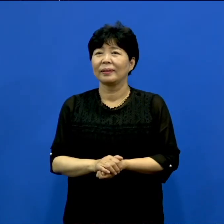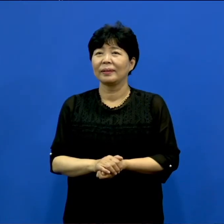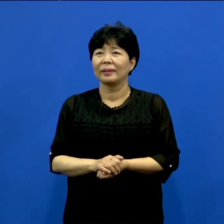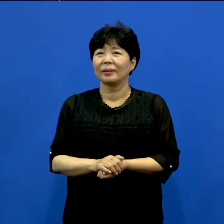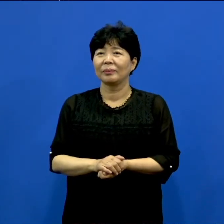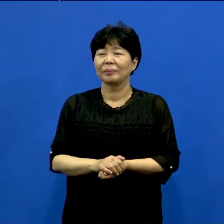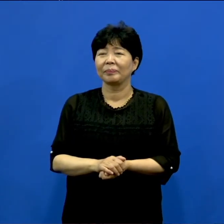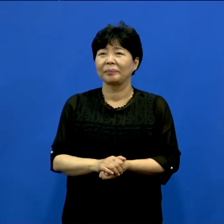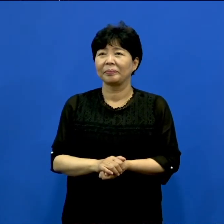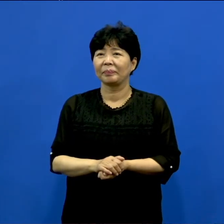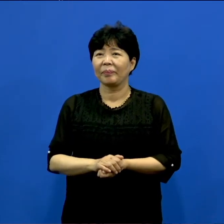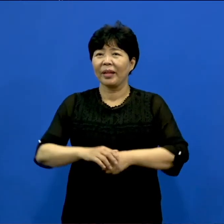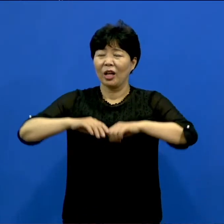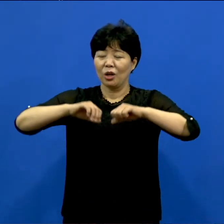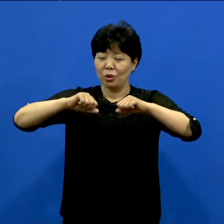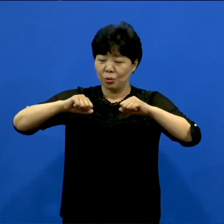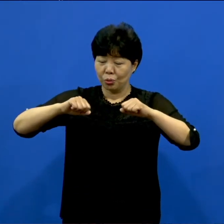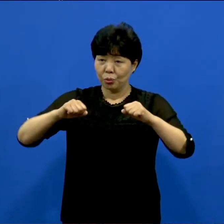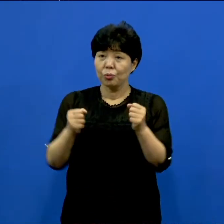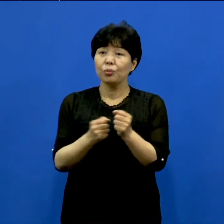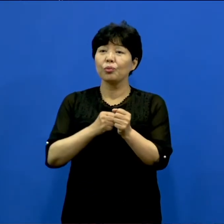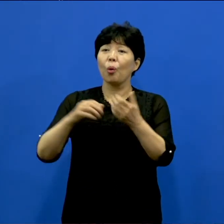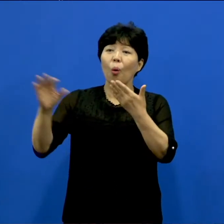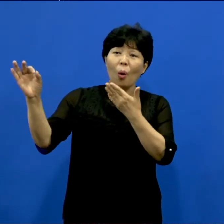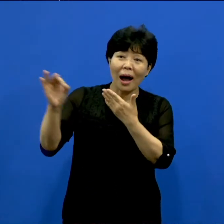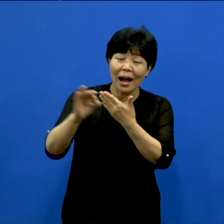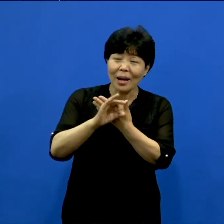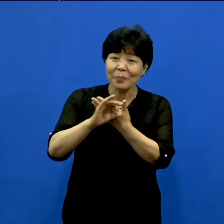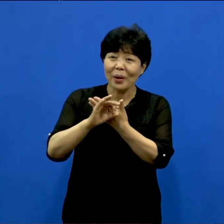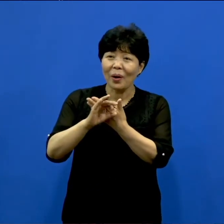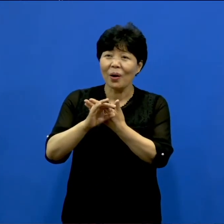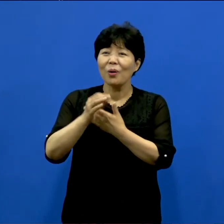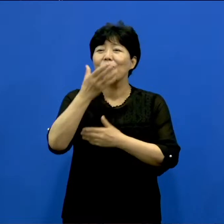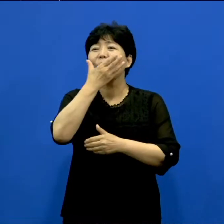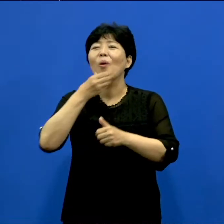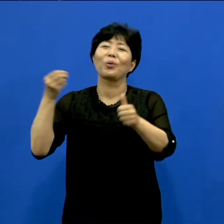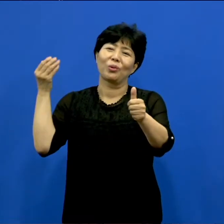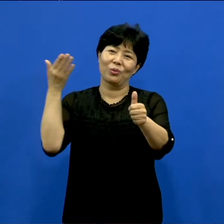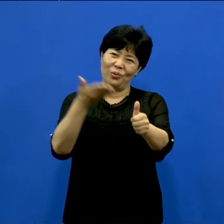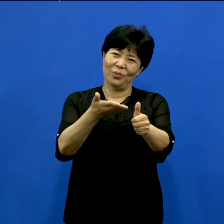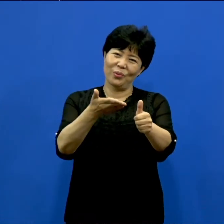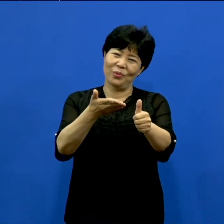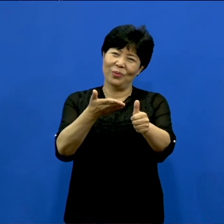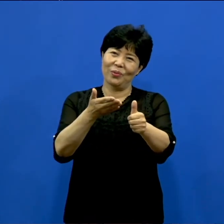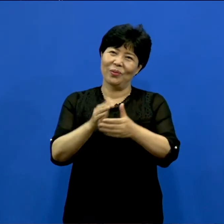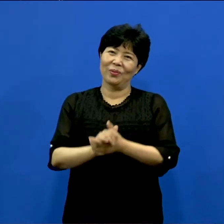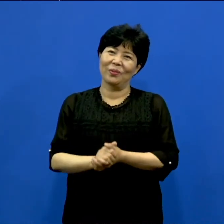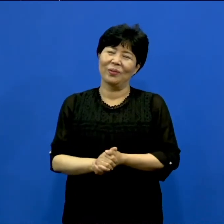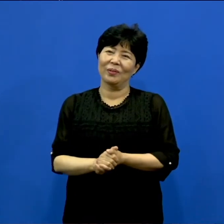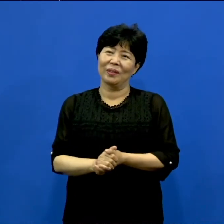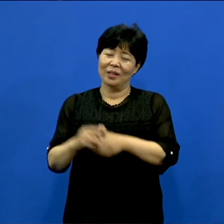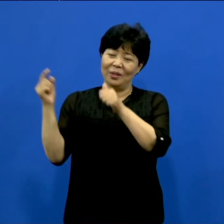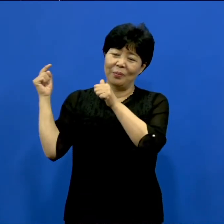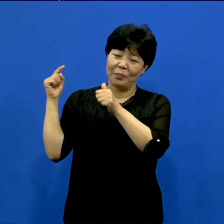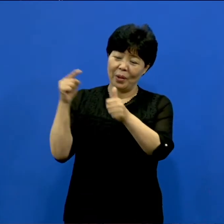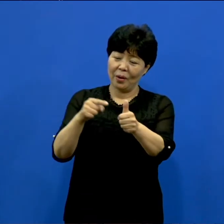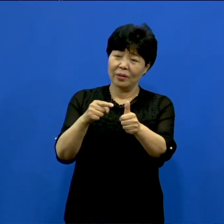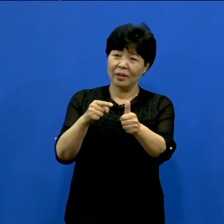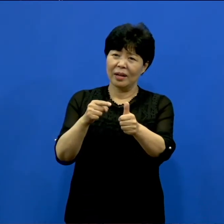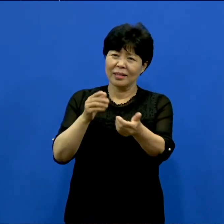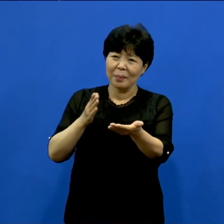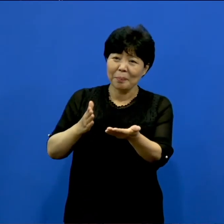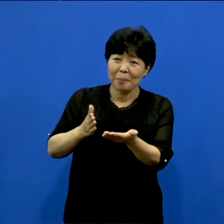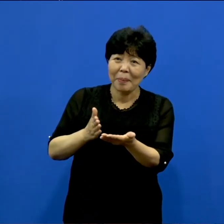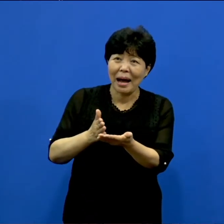복을 주겠다는 약속이 있고 4절에 그 말씀과 함께 지시를 듣자 말자 이에 아브라함이 여호와의